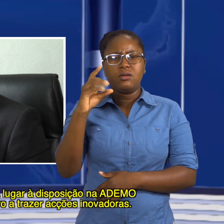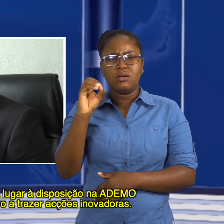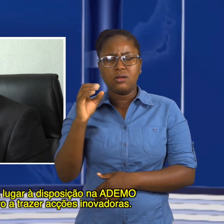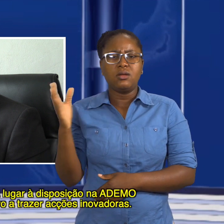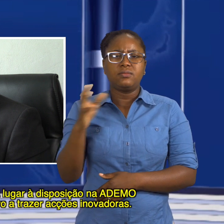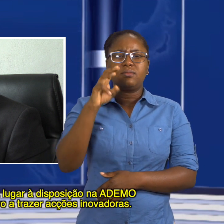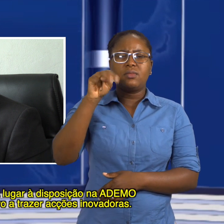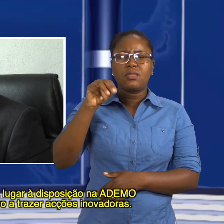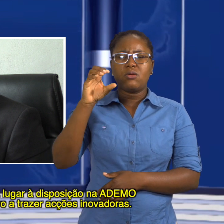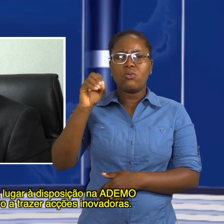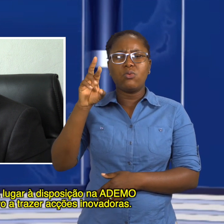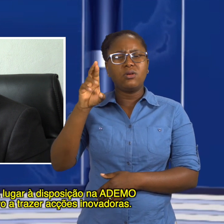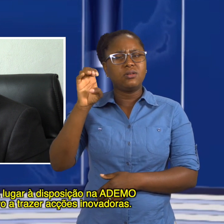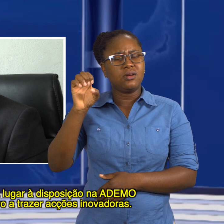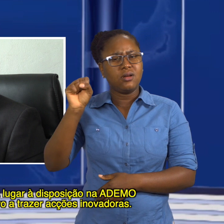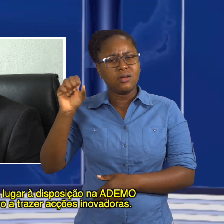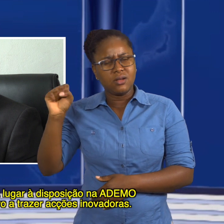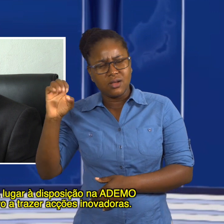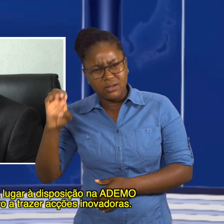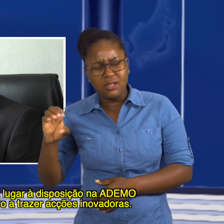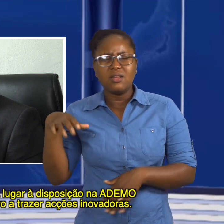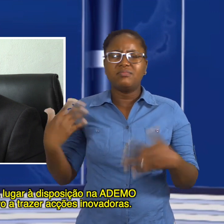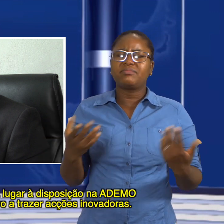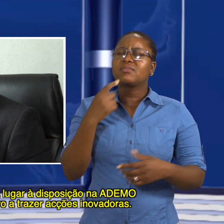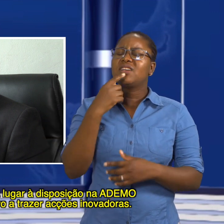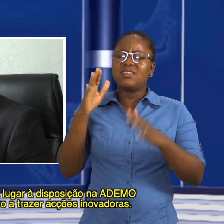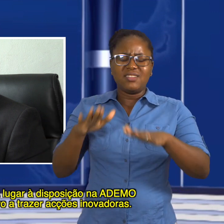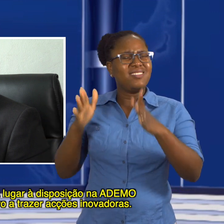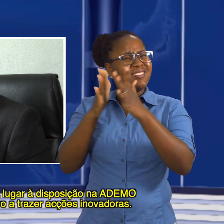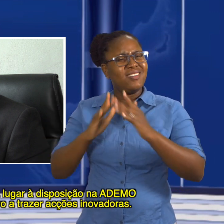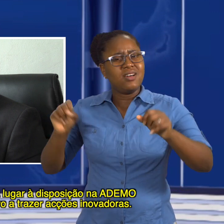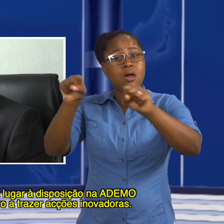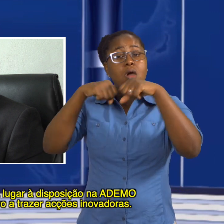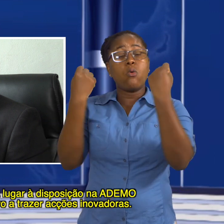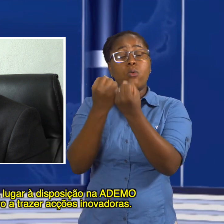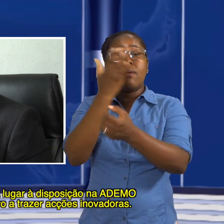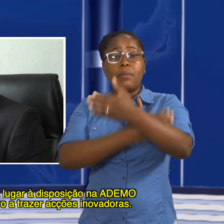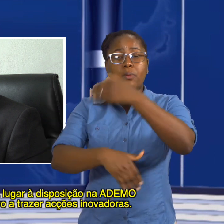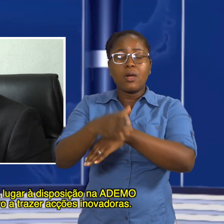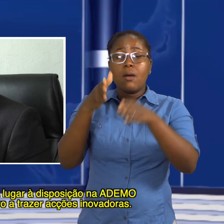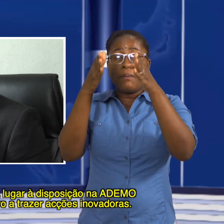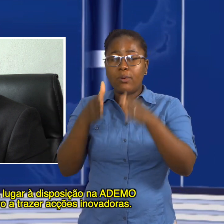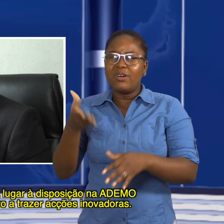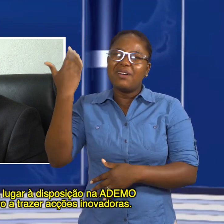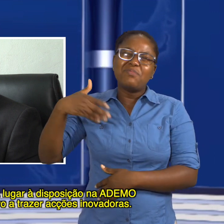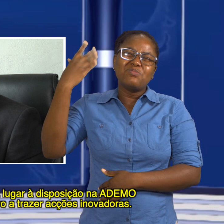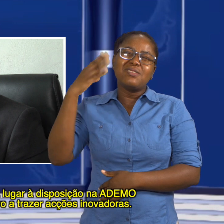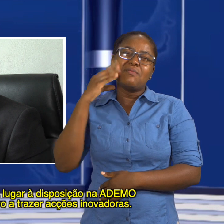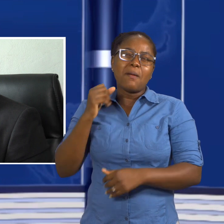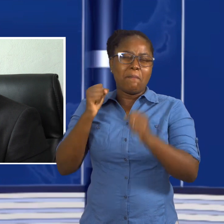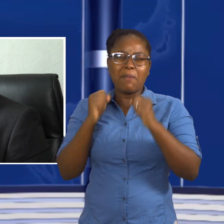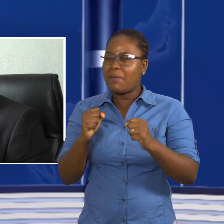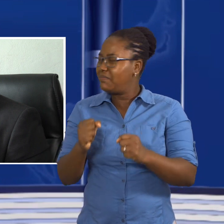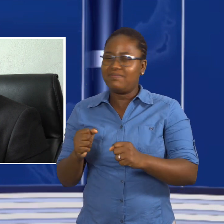Ricardo Moraes deixa lugar à disposição na Ademo e desafia Sangue Novo a trazer ações